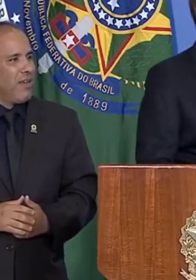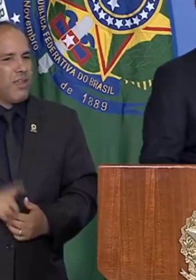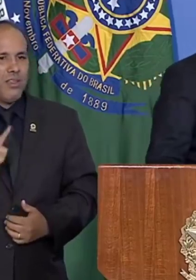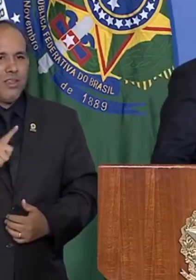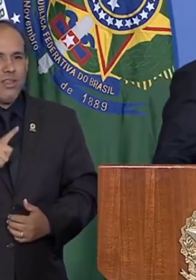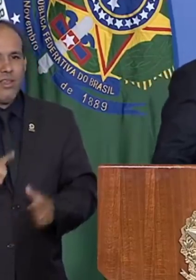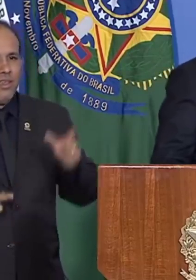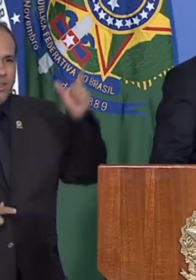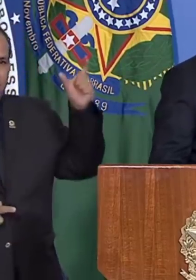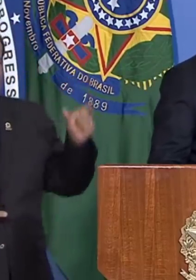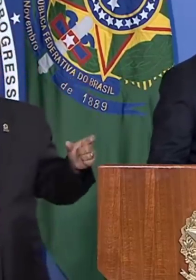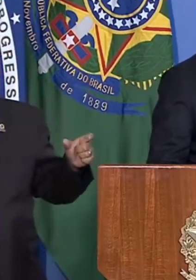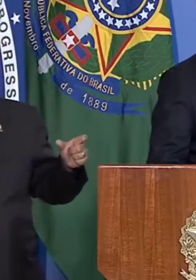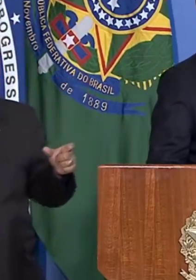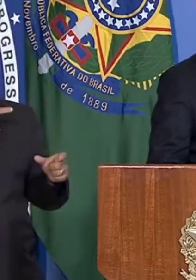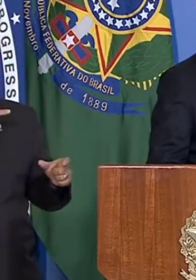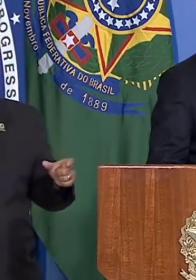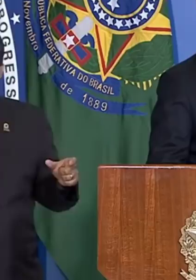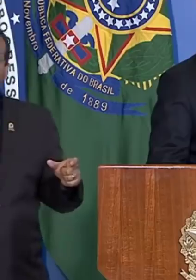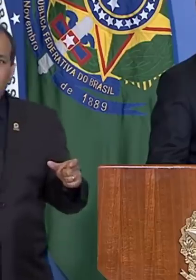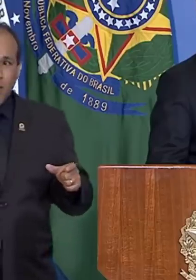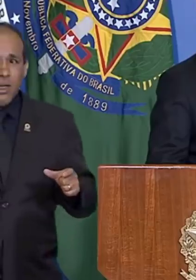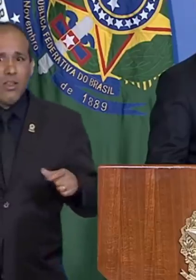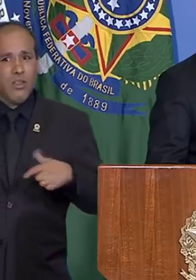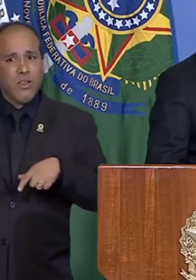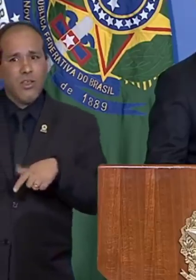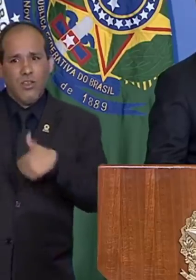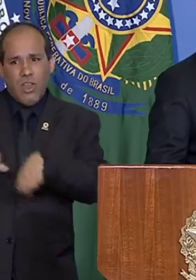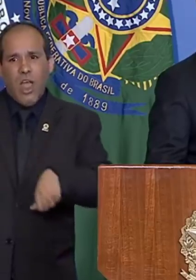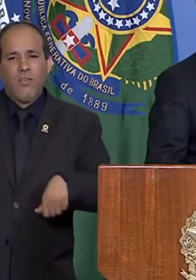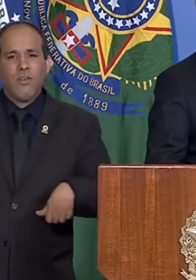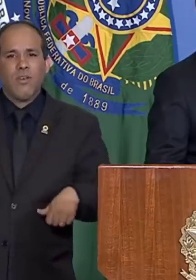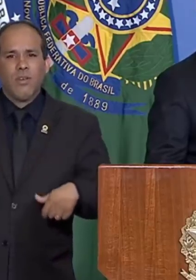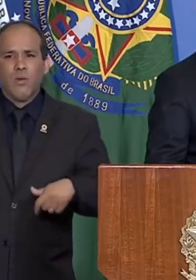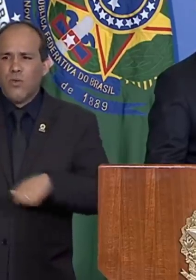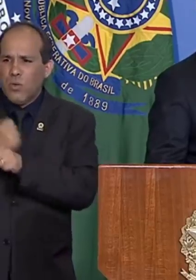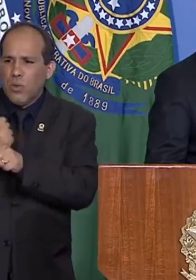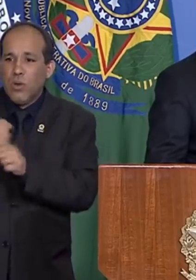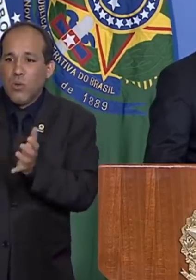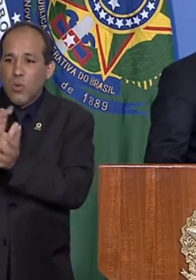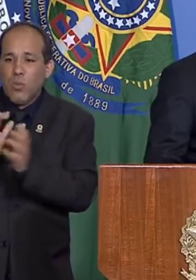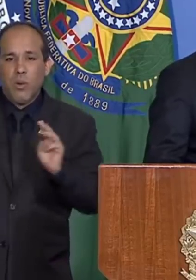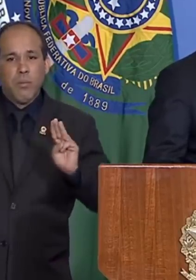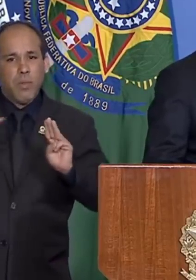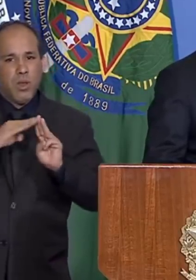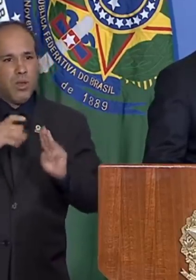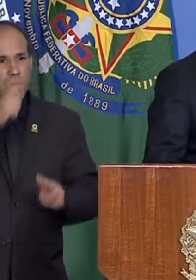tenho aqui alguém que serviu naquele período de 21 anos dos militares.